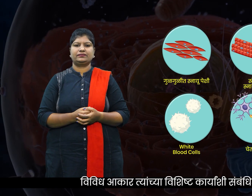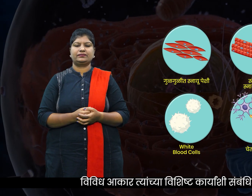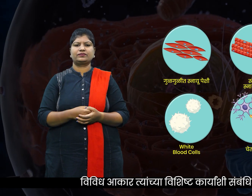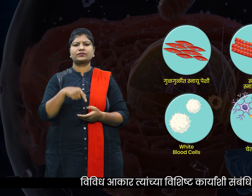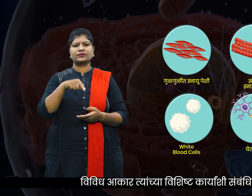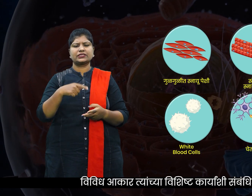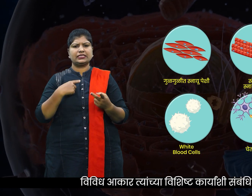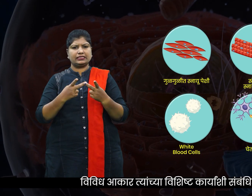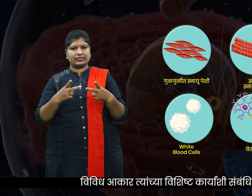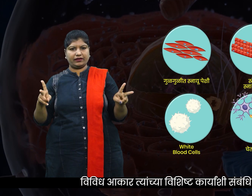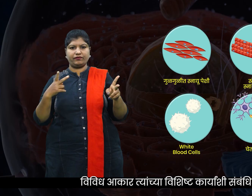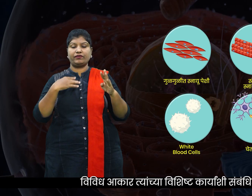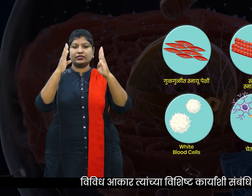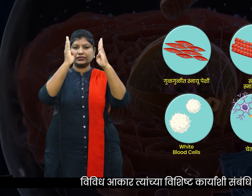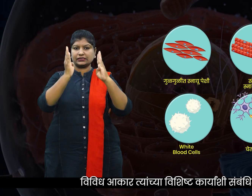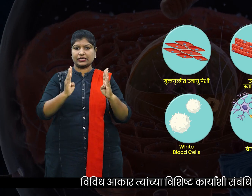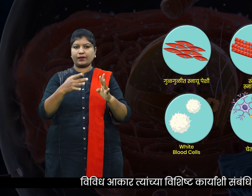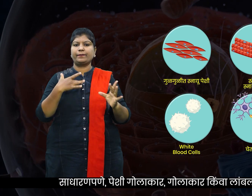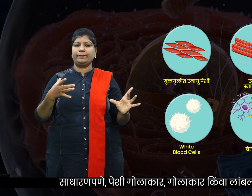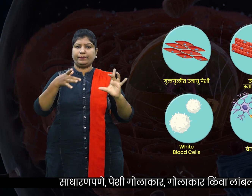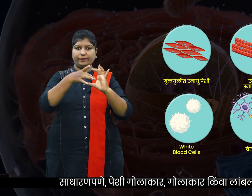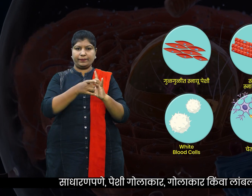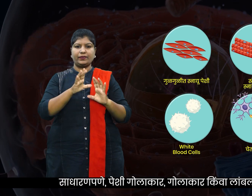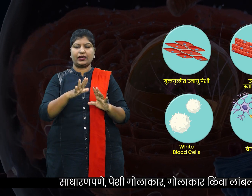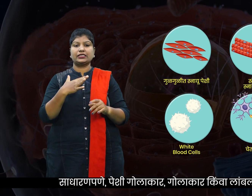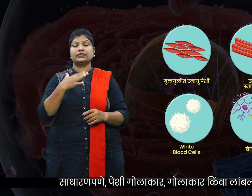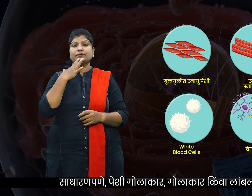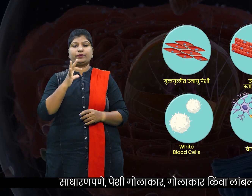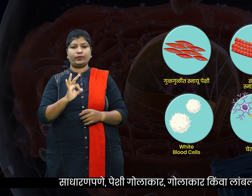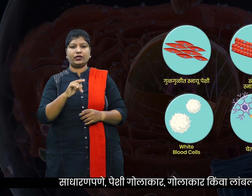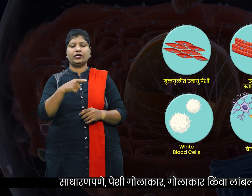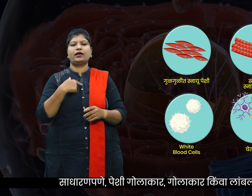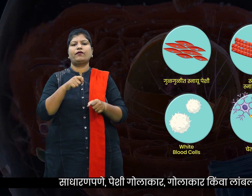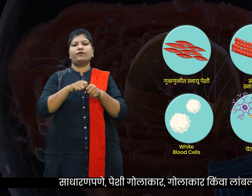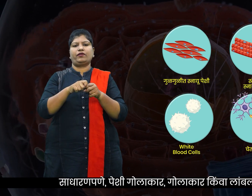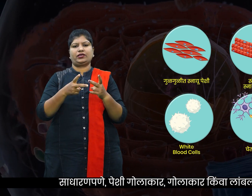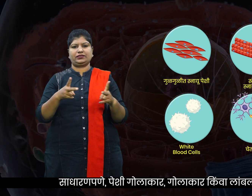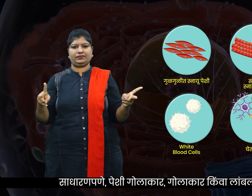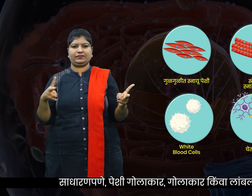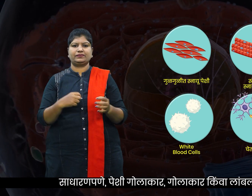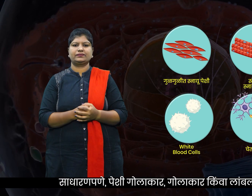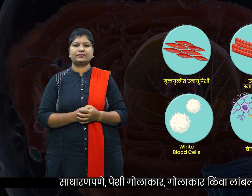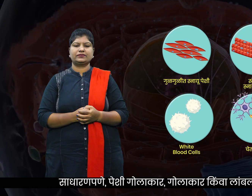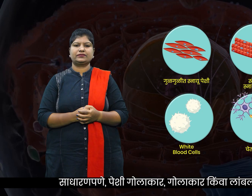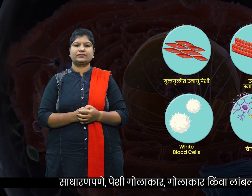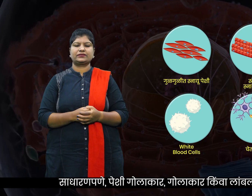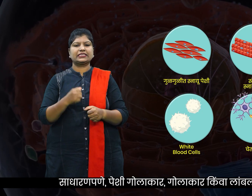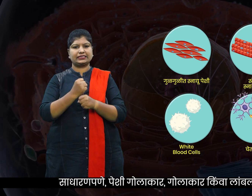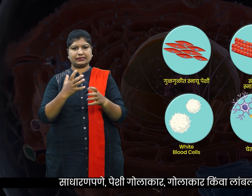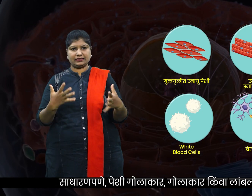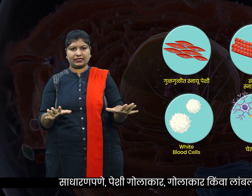विविध आकार त्यांच्या विशिष्ट कार्याशी संबंधित आहेत. साधारणपणे पेशी गोलाकार, गोलाकार किंवा लांबलचक असतात.